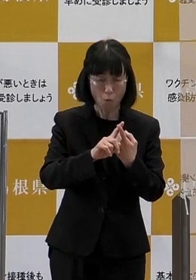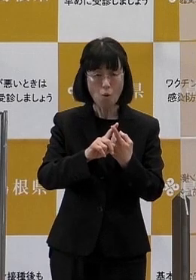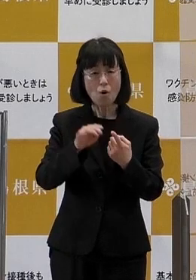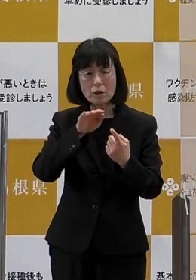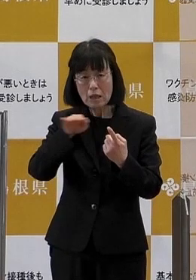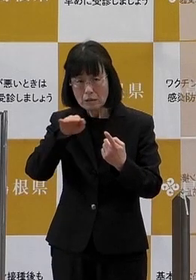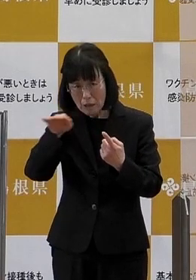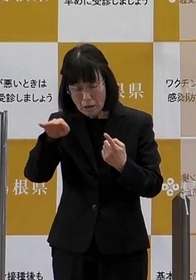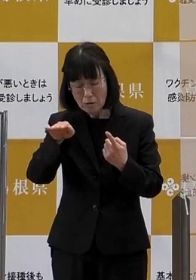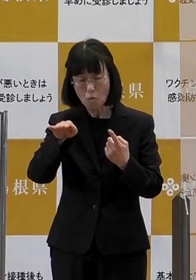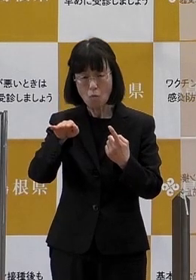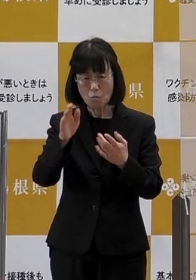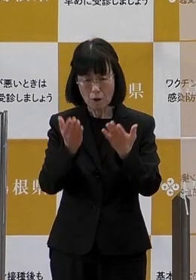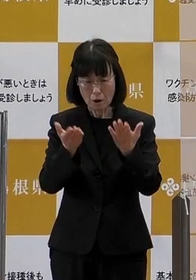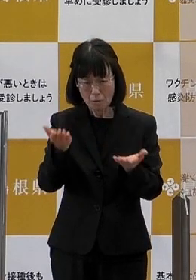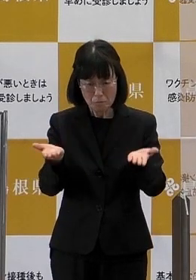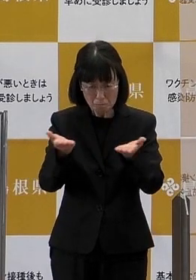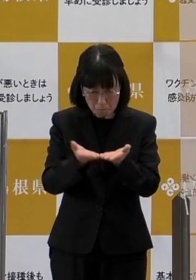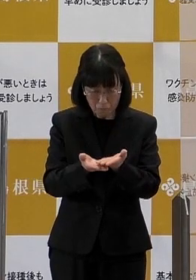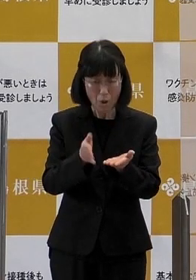ただければと